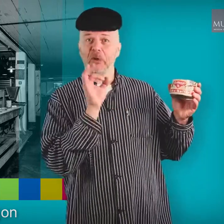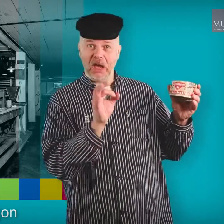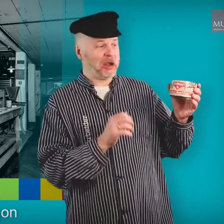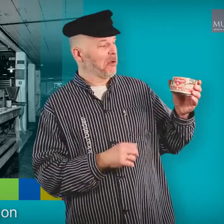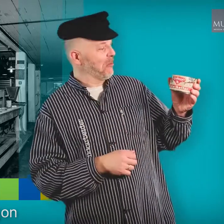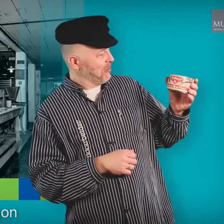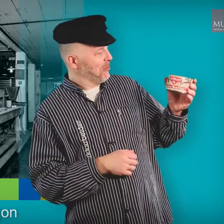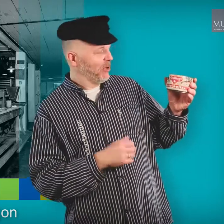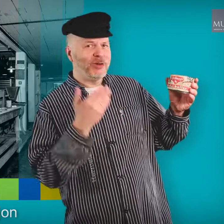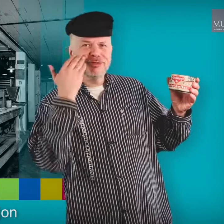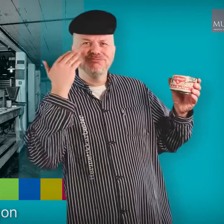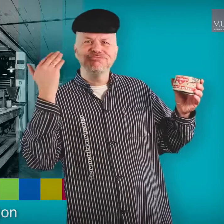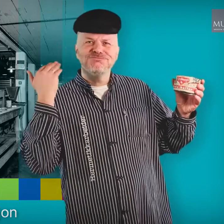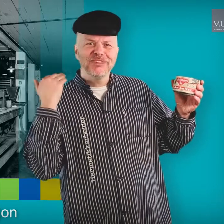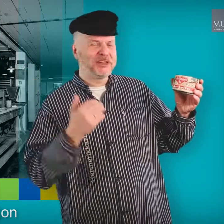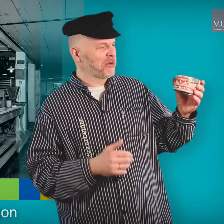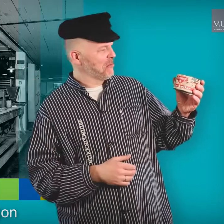Her ser dere en gammel fiskebolleboks.